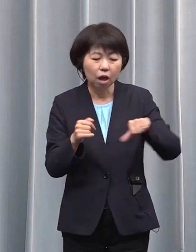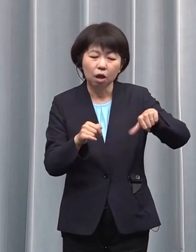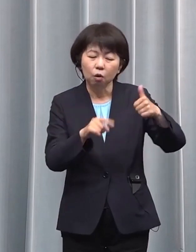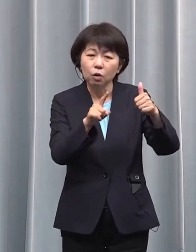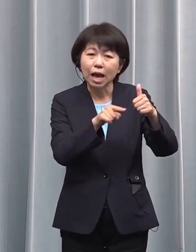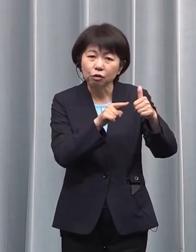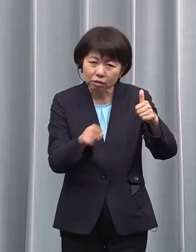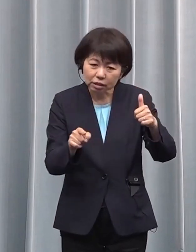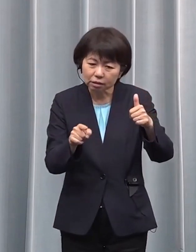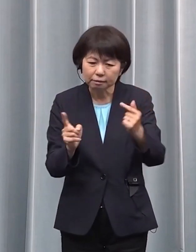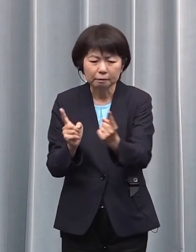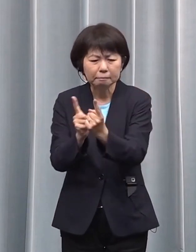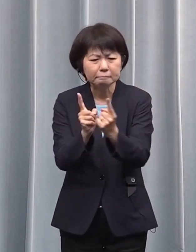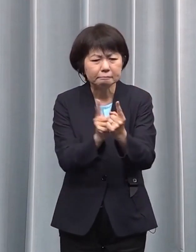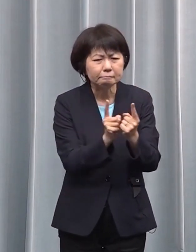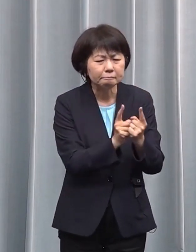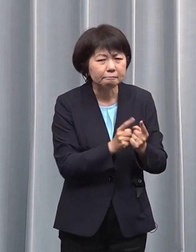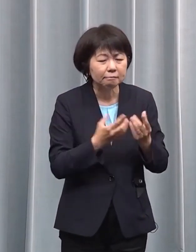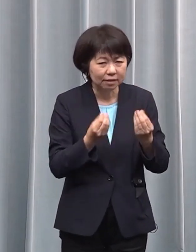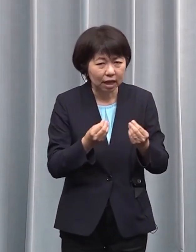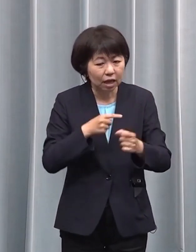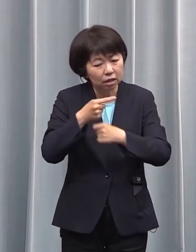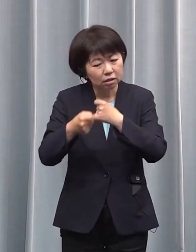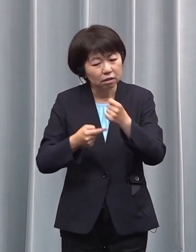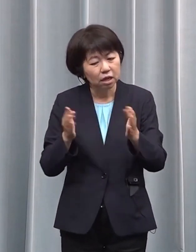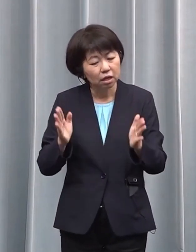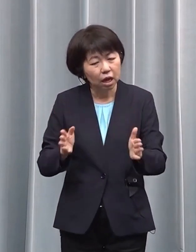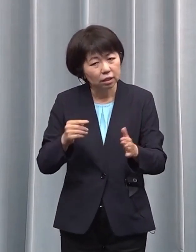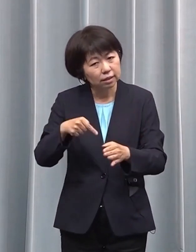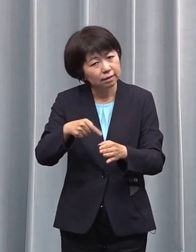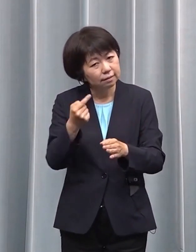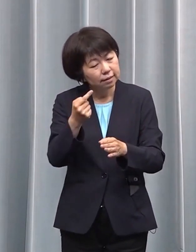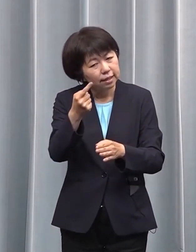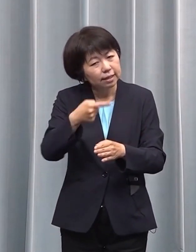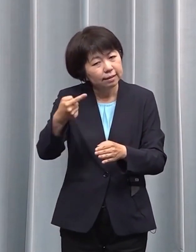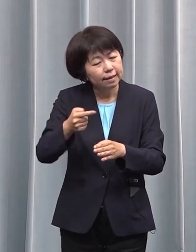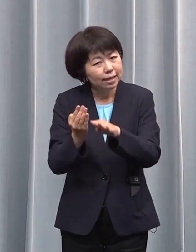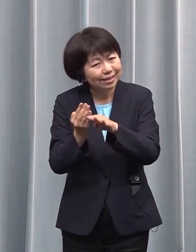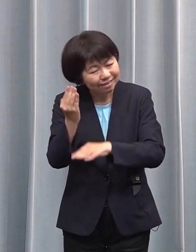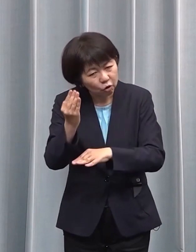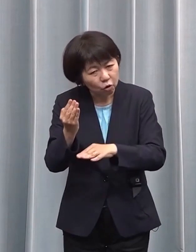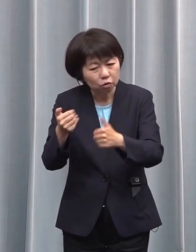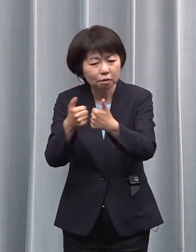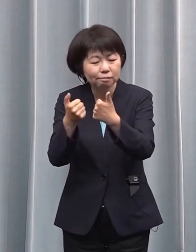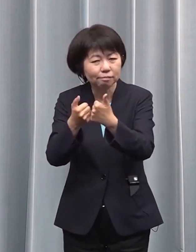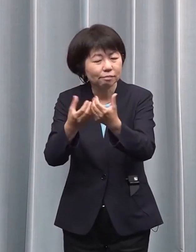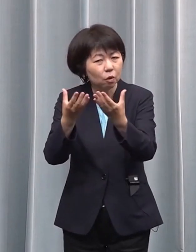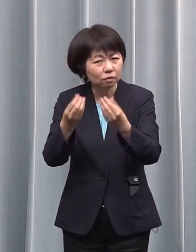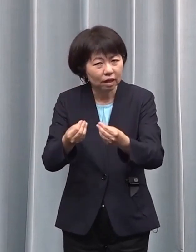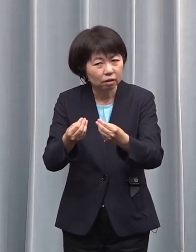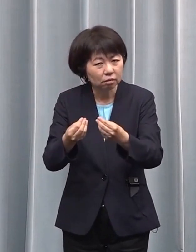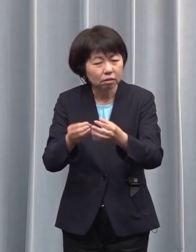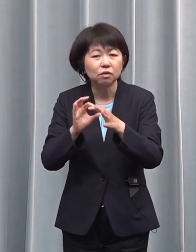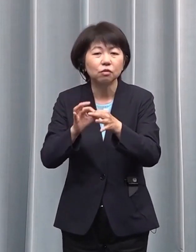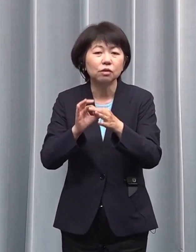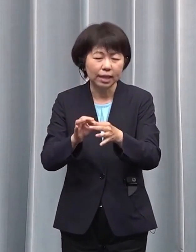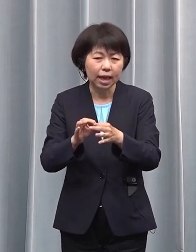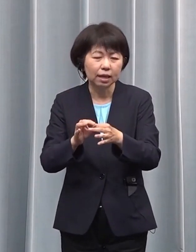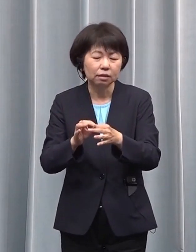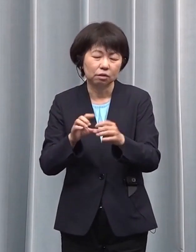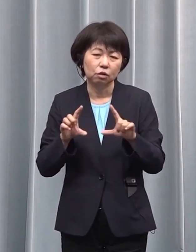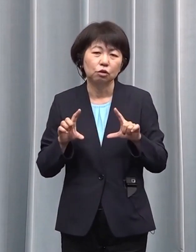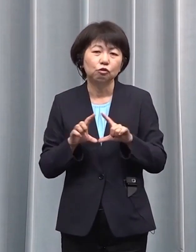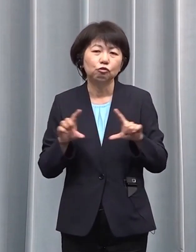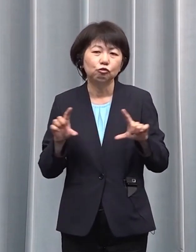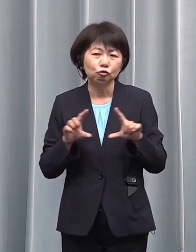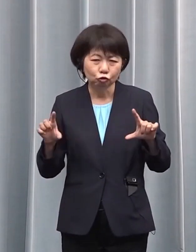は年間1000件以上やっているということについて、各種弁護団体等々から通常の参与員がやっている平均36件